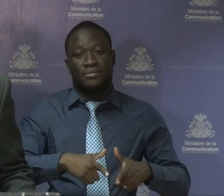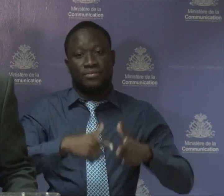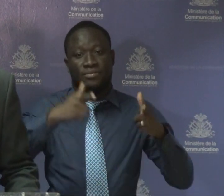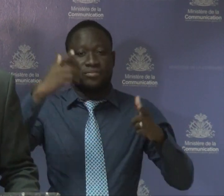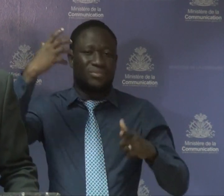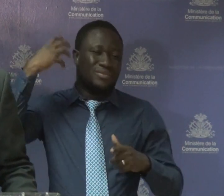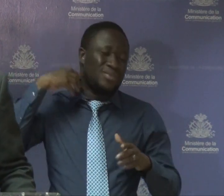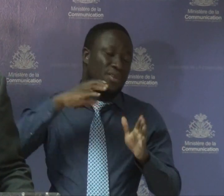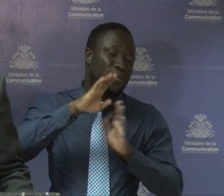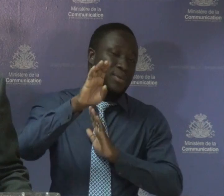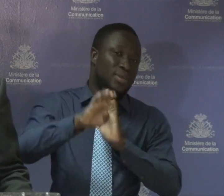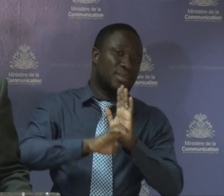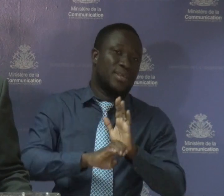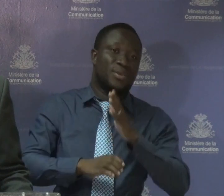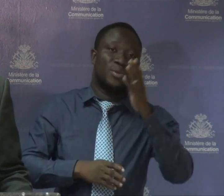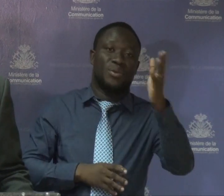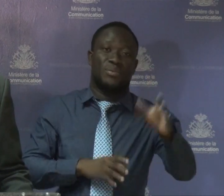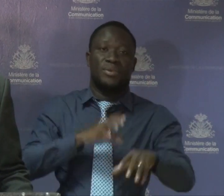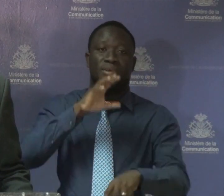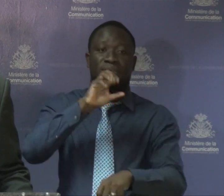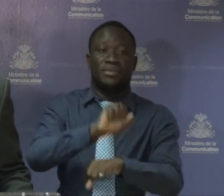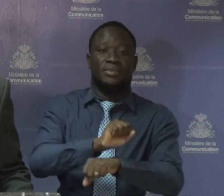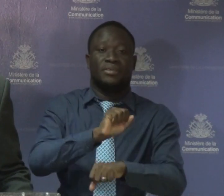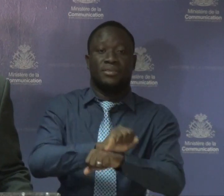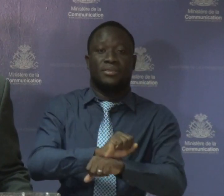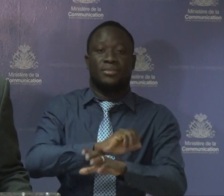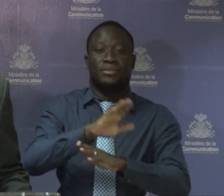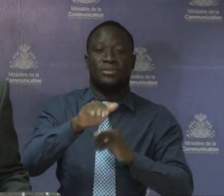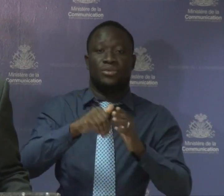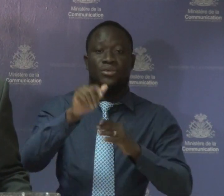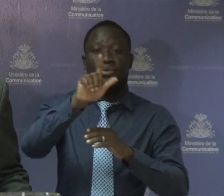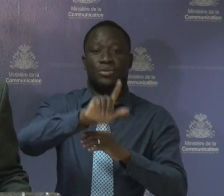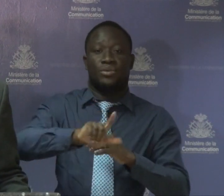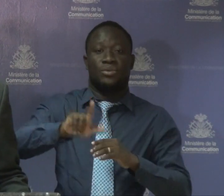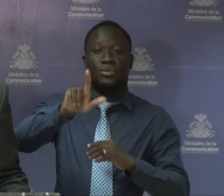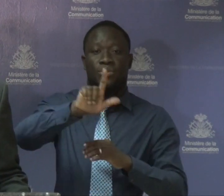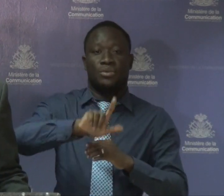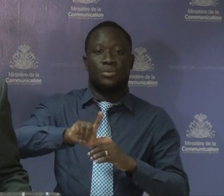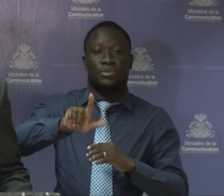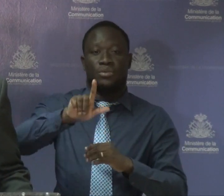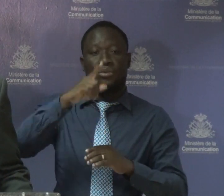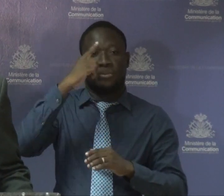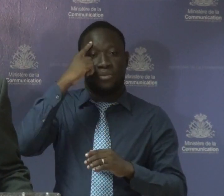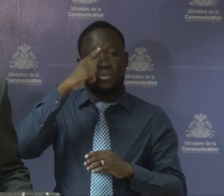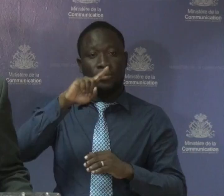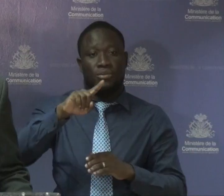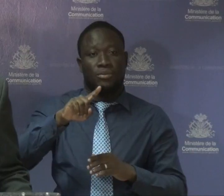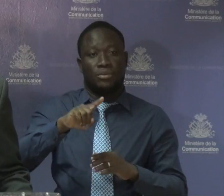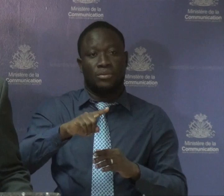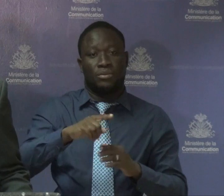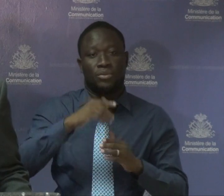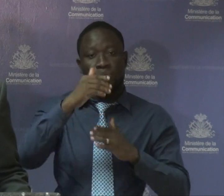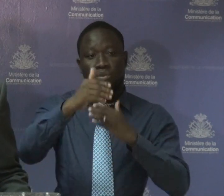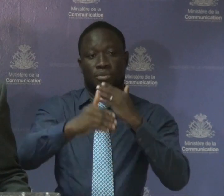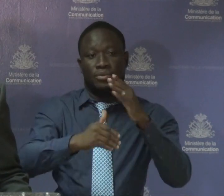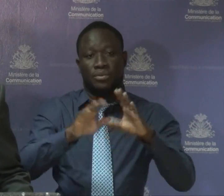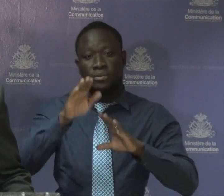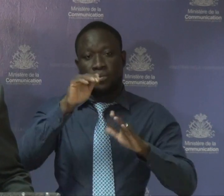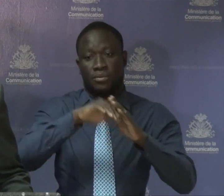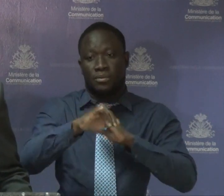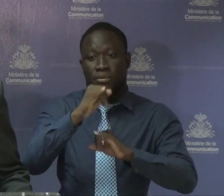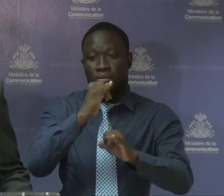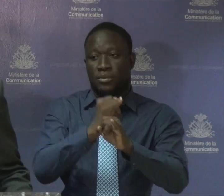commis de l'État, ils ont rendez-vous là tous les lundis, côté que vous venez parler avec la population, du progrès qu'il a fait dans